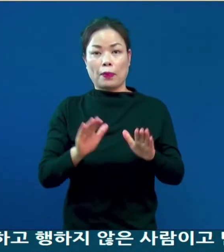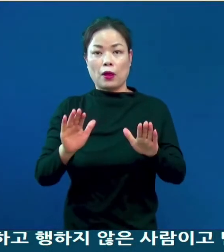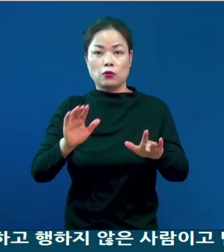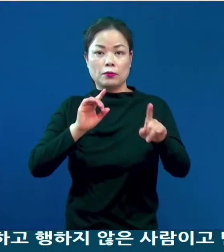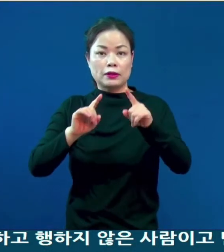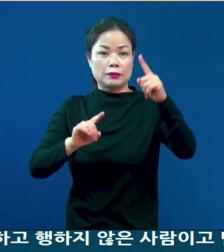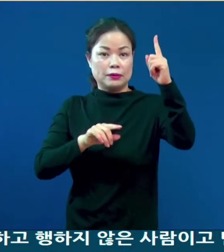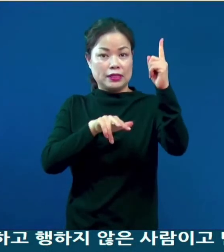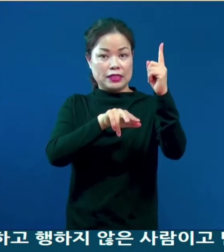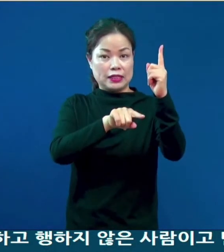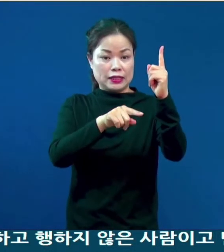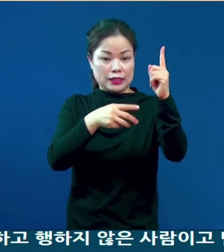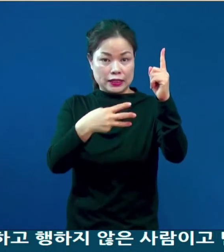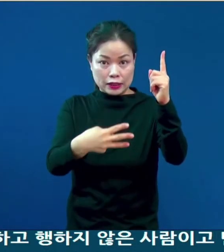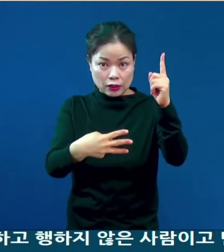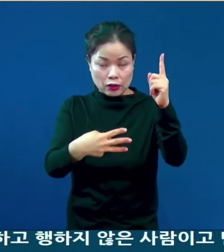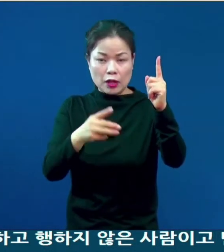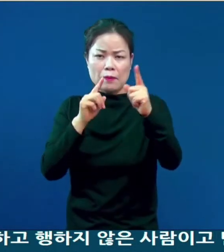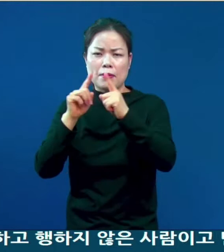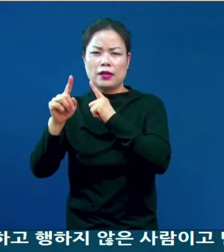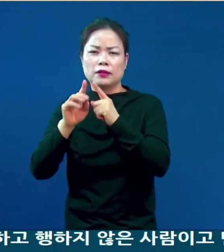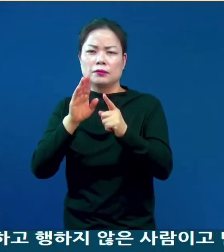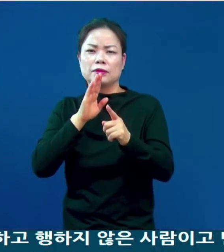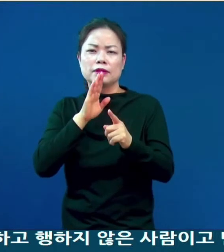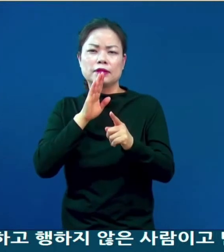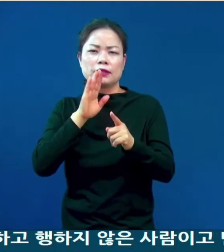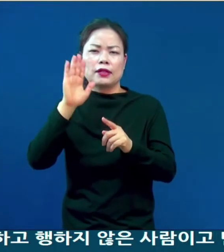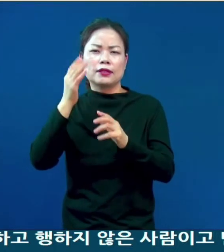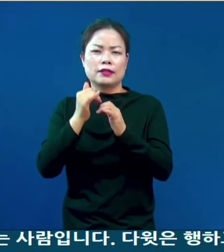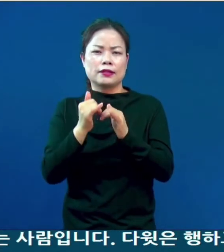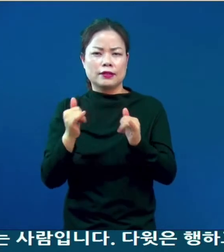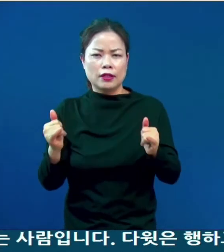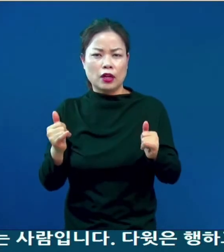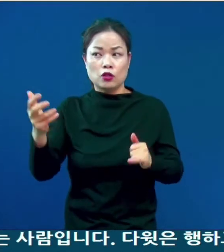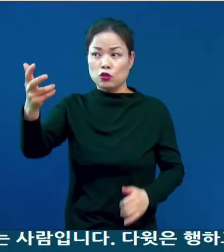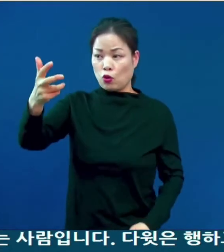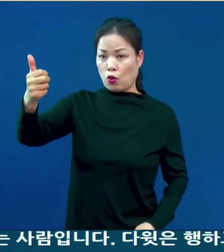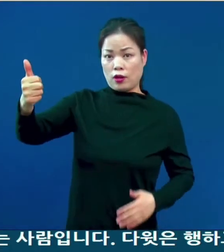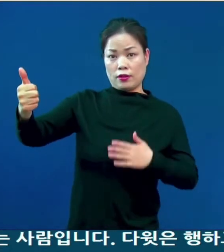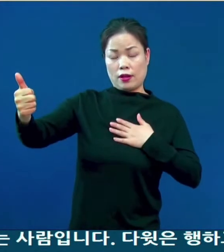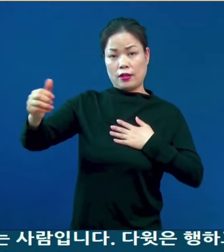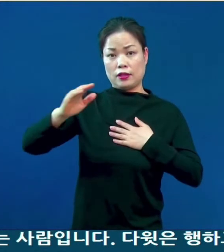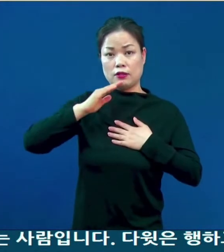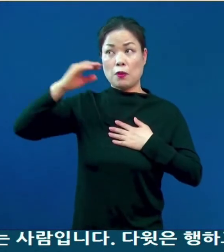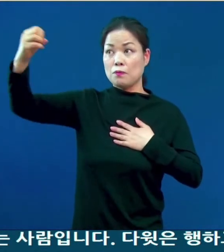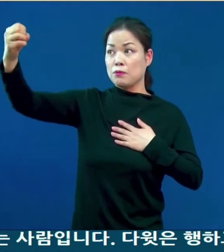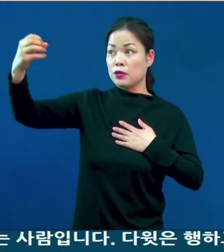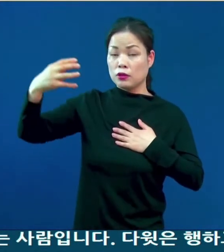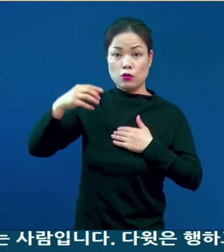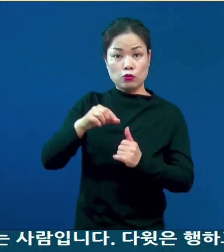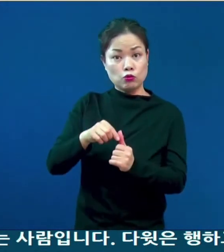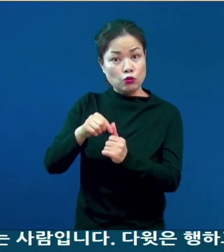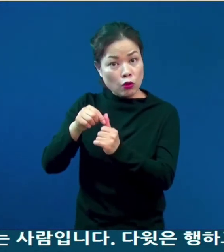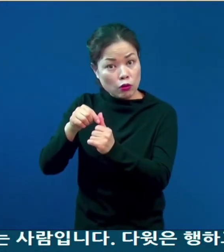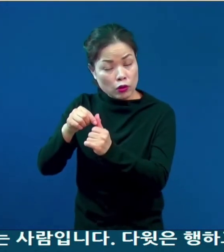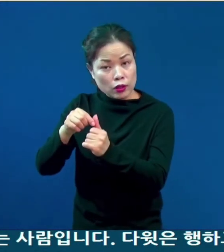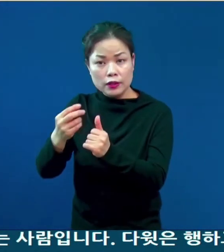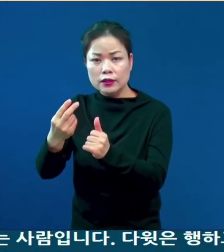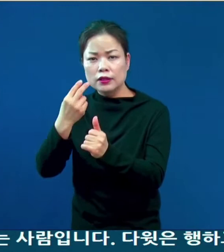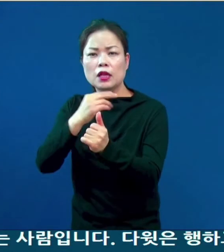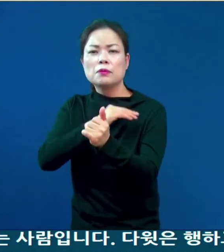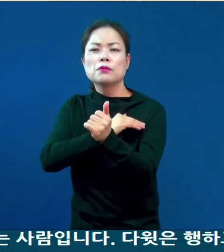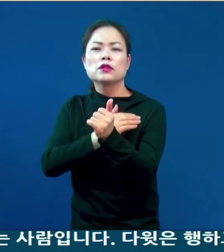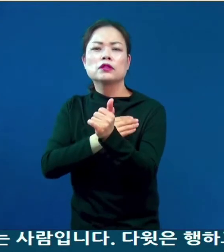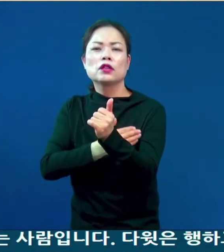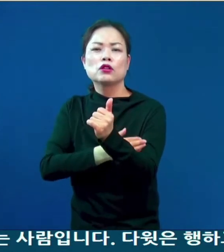말씀 1절에는 이렇게 말씀이 실제가 된 사람, 여호와가 나의 진짜 빛이 되고 구원이 되고 생명의 능력이 된